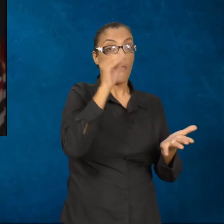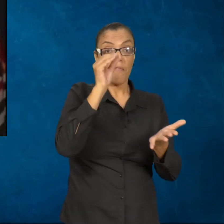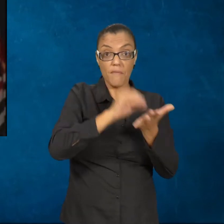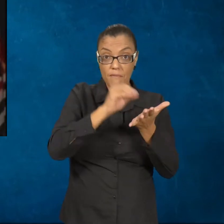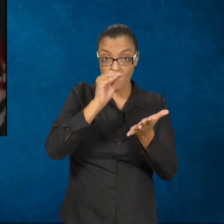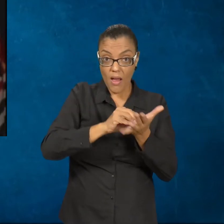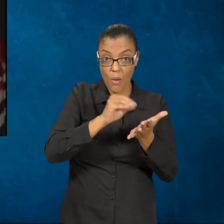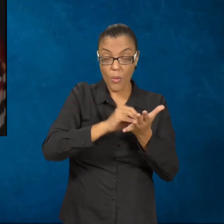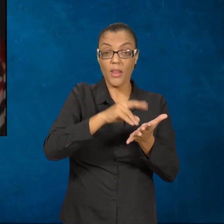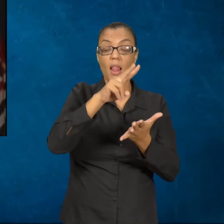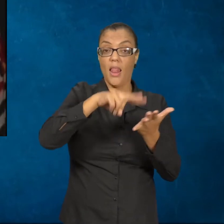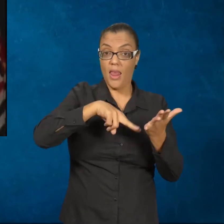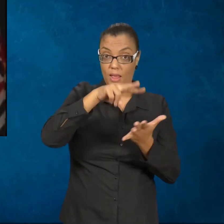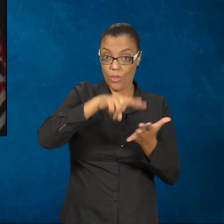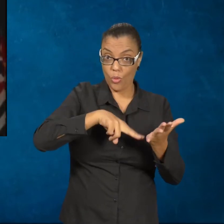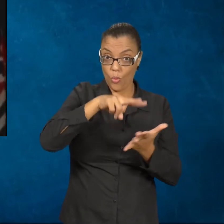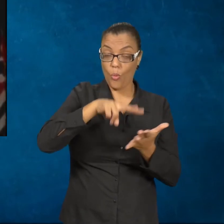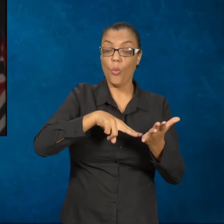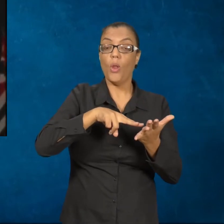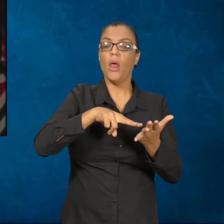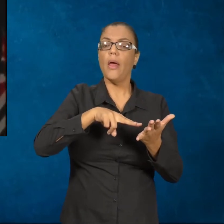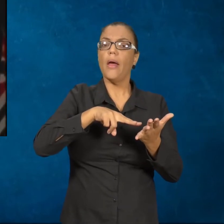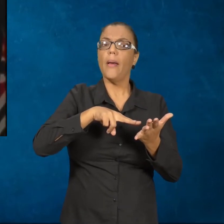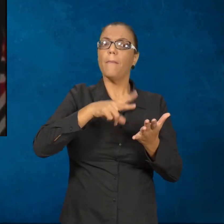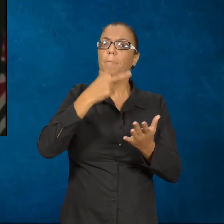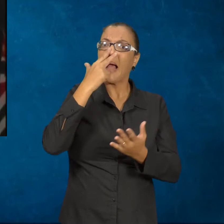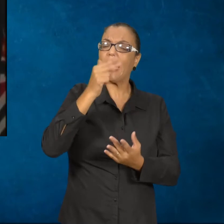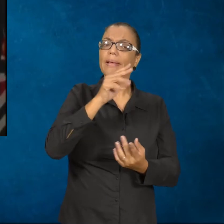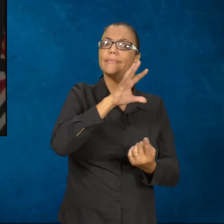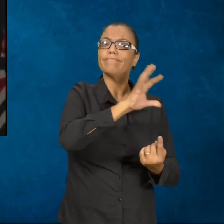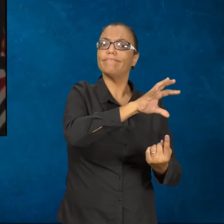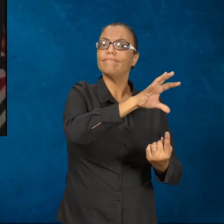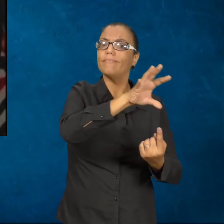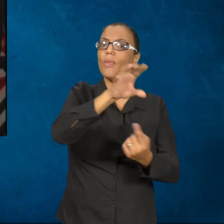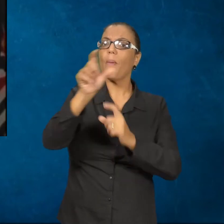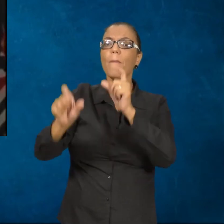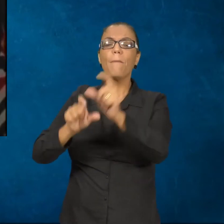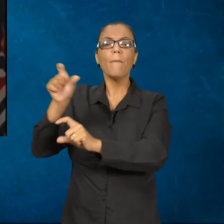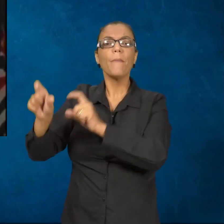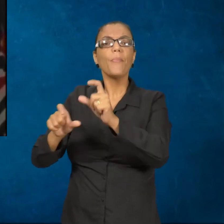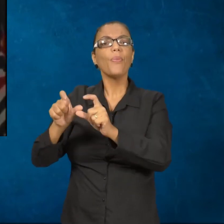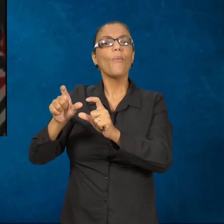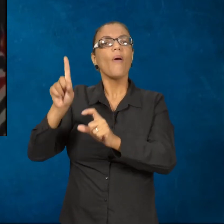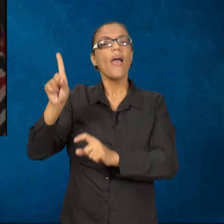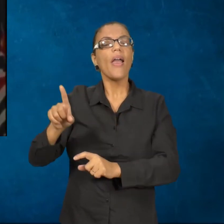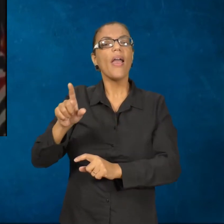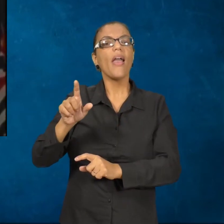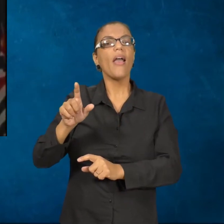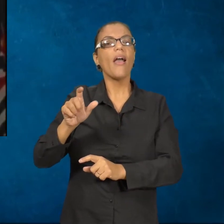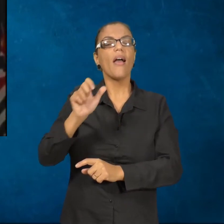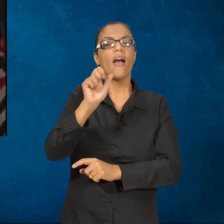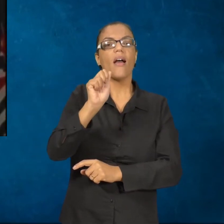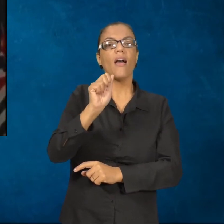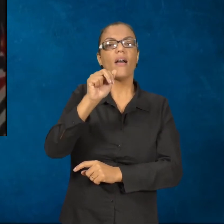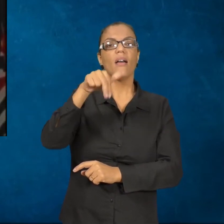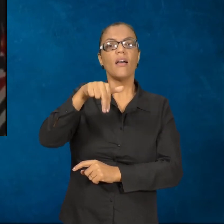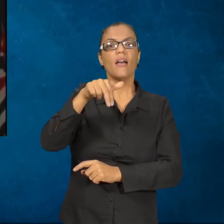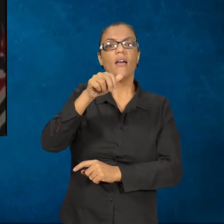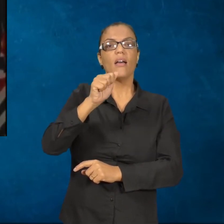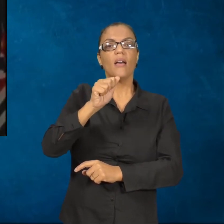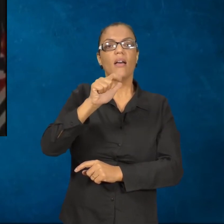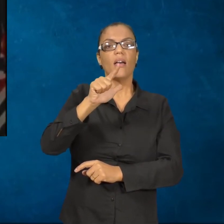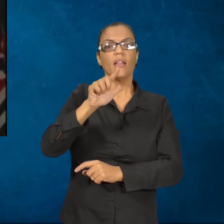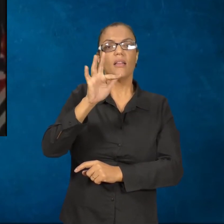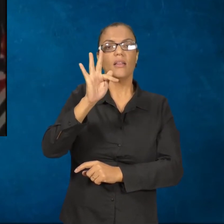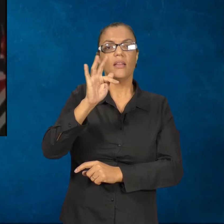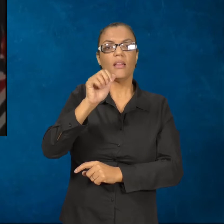de leitura transformou toda uma geração em analfabetos funcionais. Hoje, meus alunos no cursinho sabem transformar letras